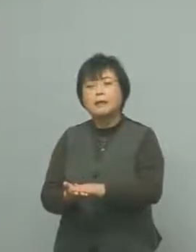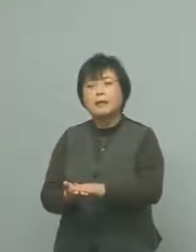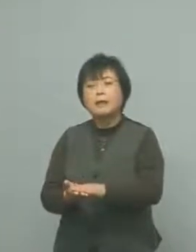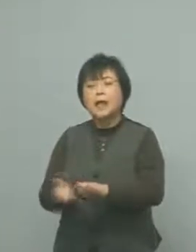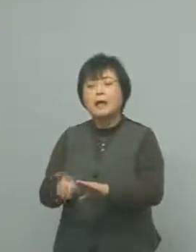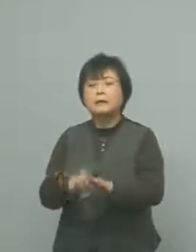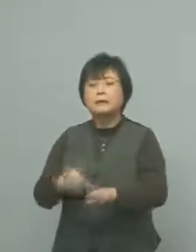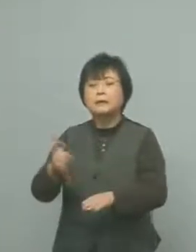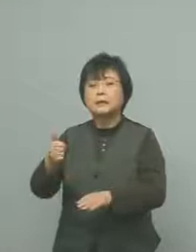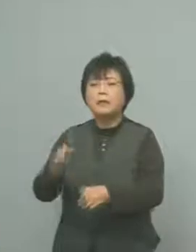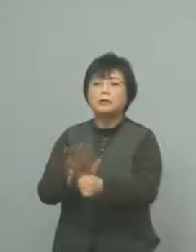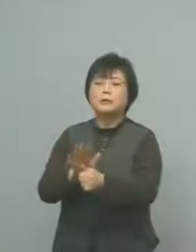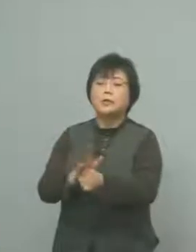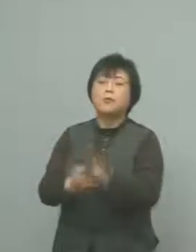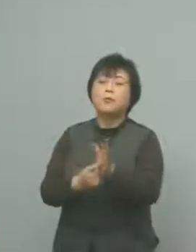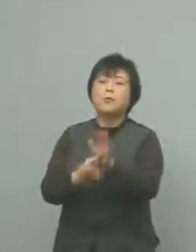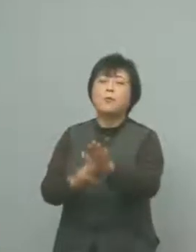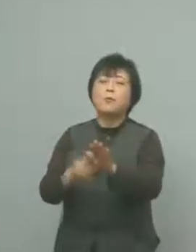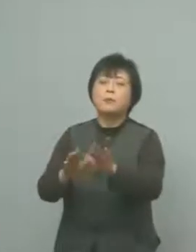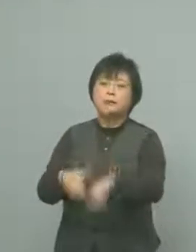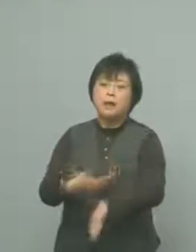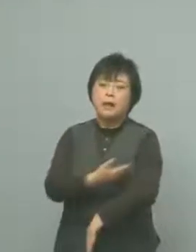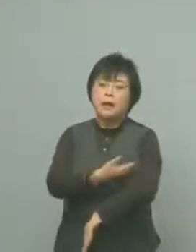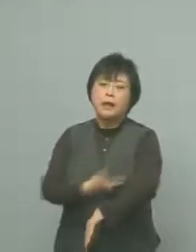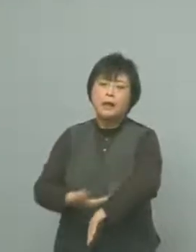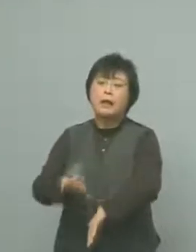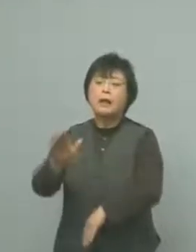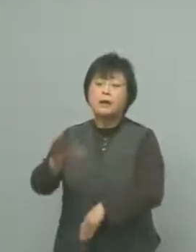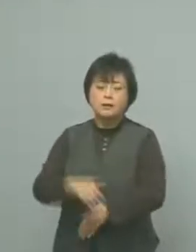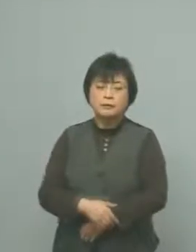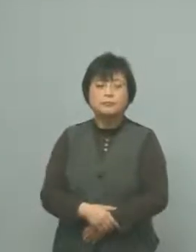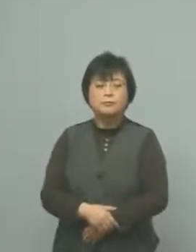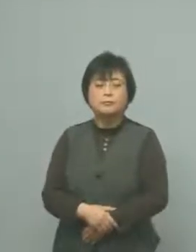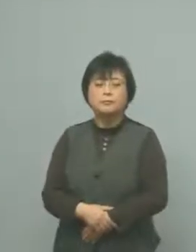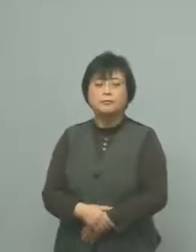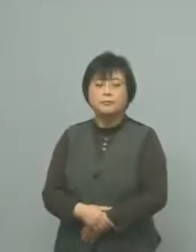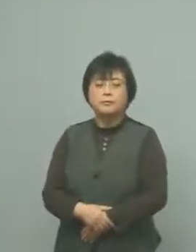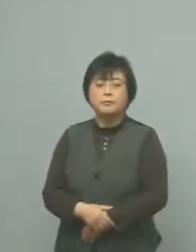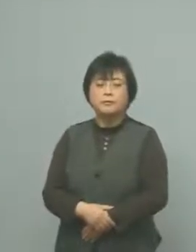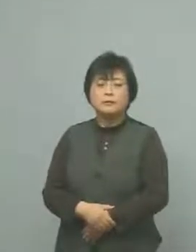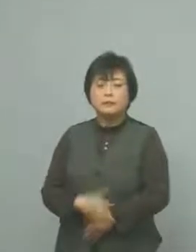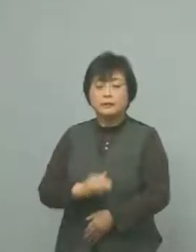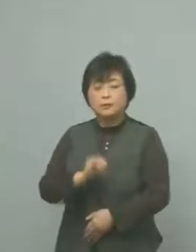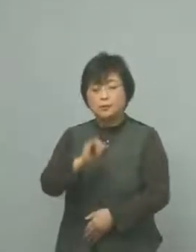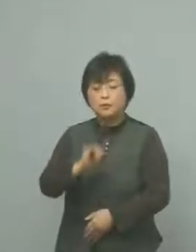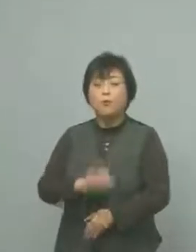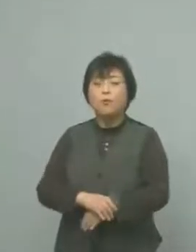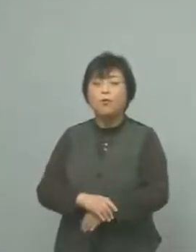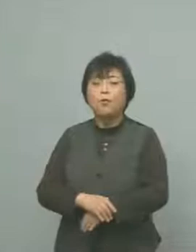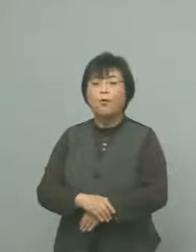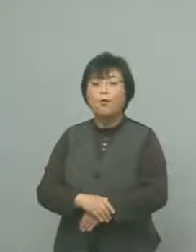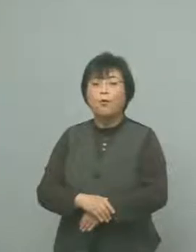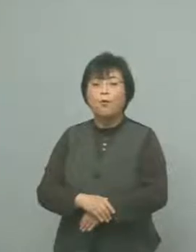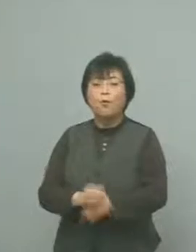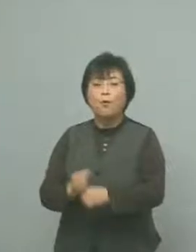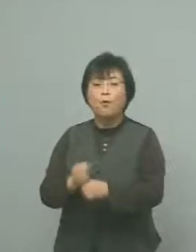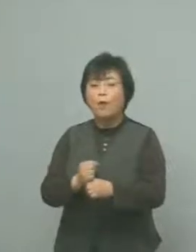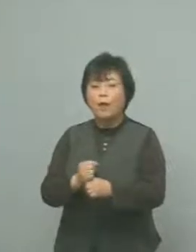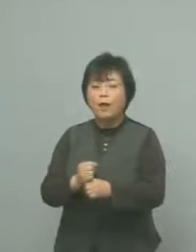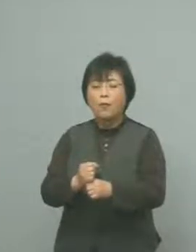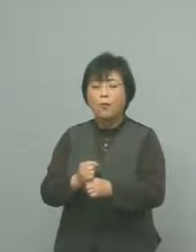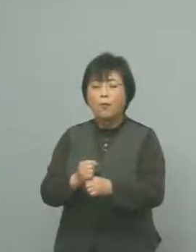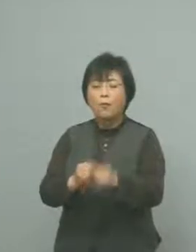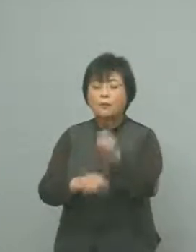岸浩一さんの支援を表明した過去があったかと思います。で知事のですね、応援 そのスタンスの軸として